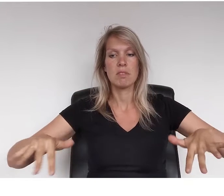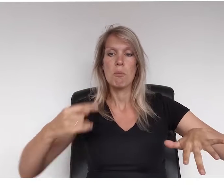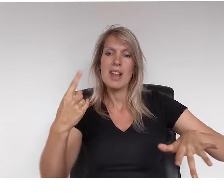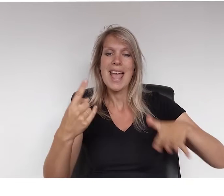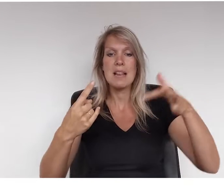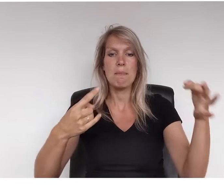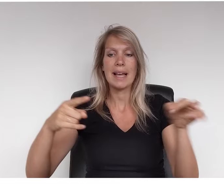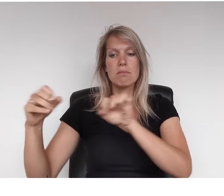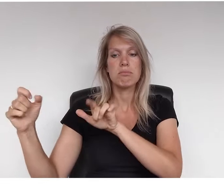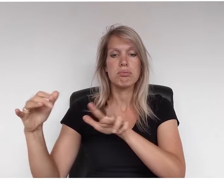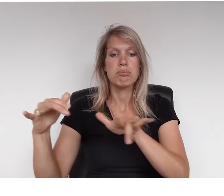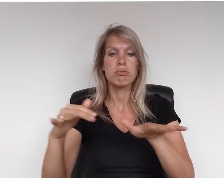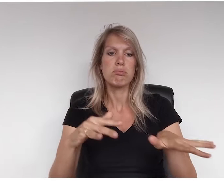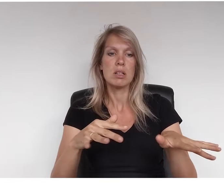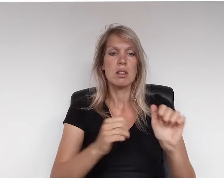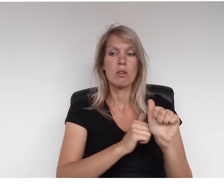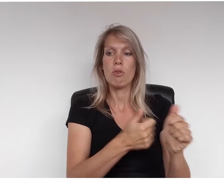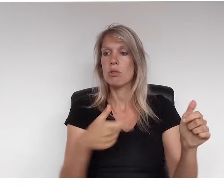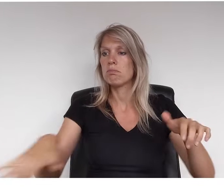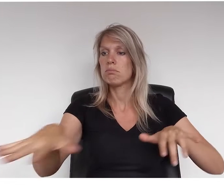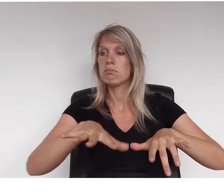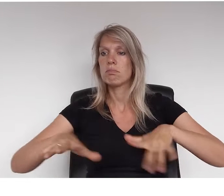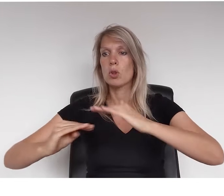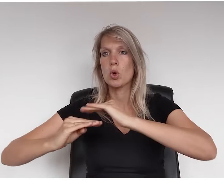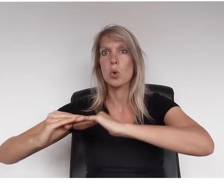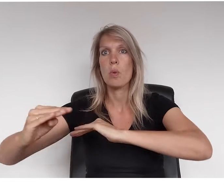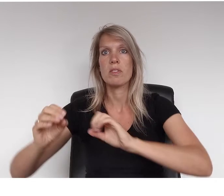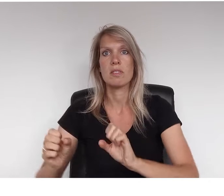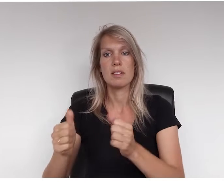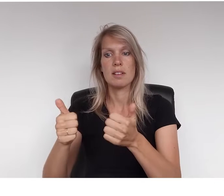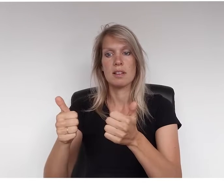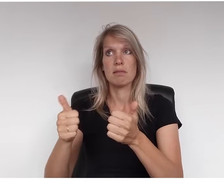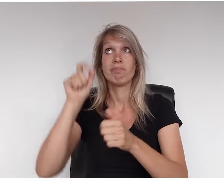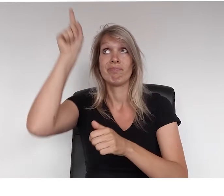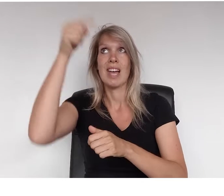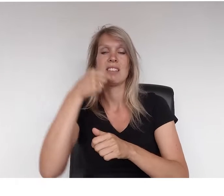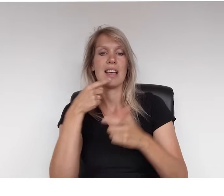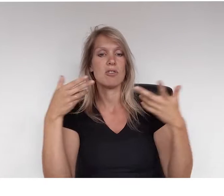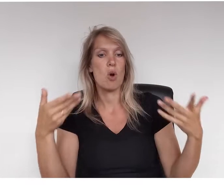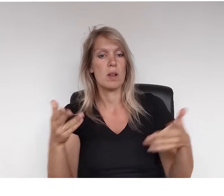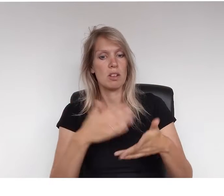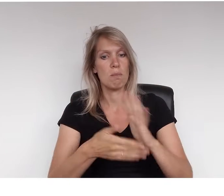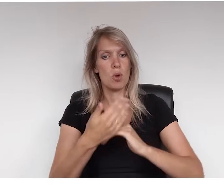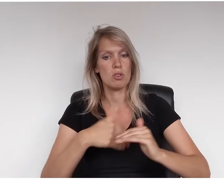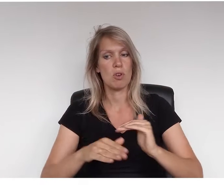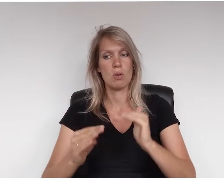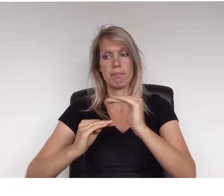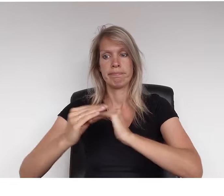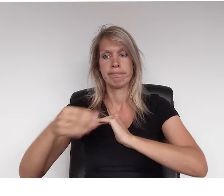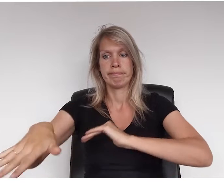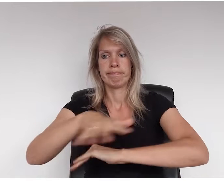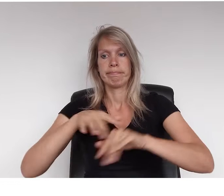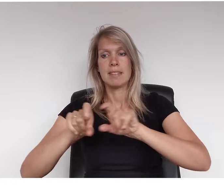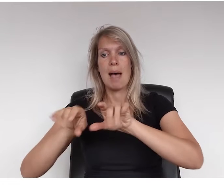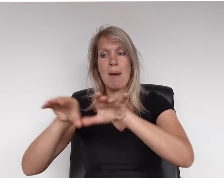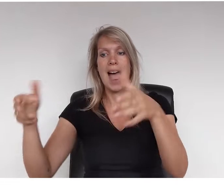ook droge grond tevoorschijn komt. Wat hij zei gebeurde. De droge grond noemde hij aarde. En het samengestroomde water noemde